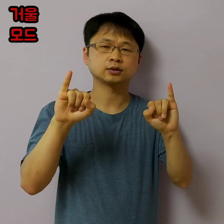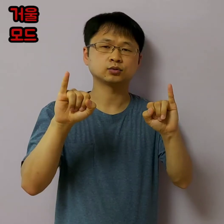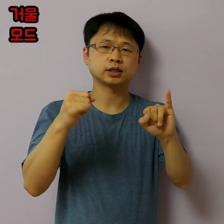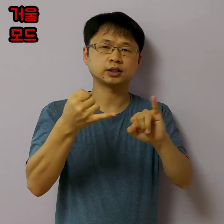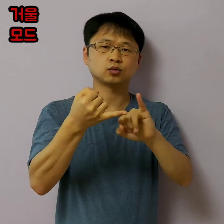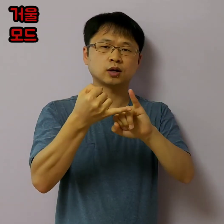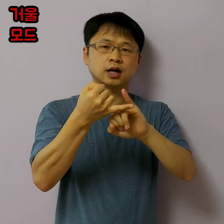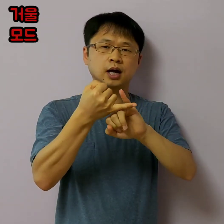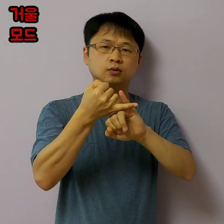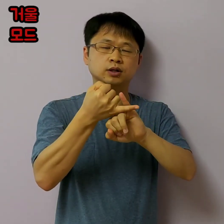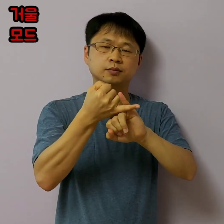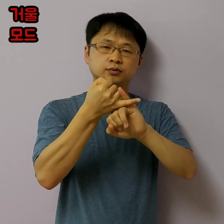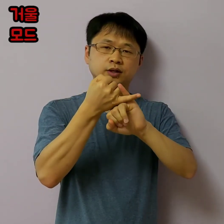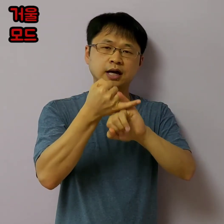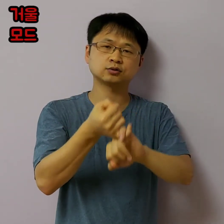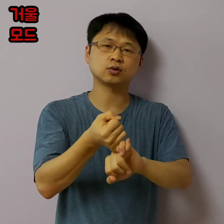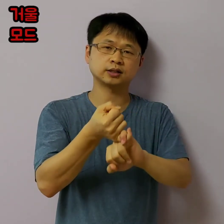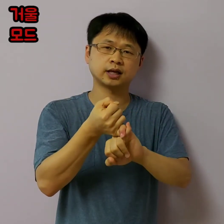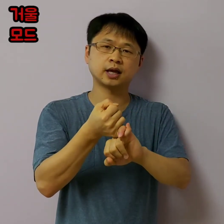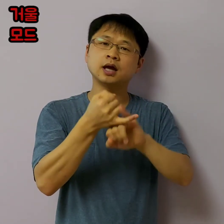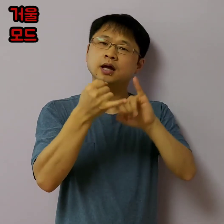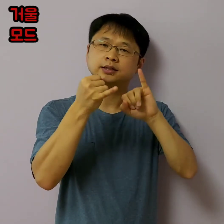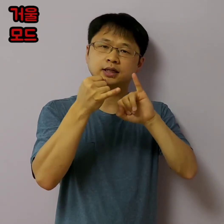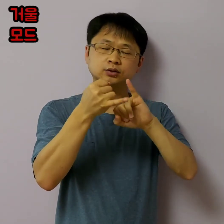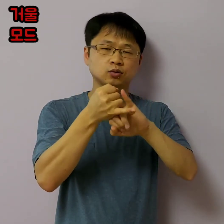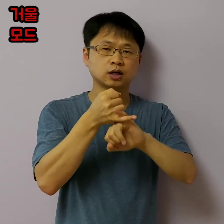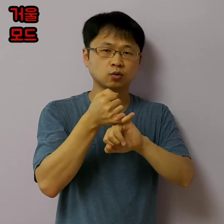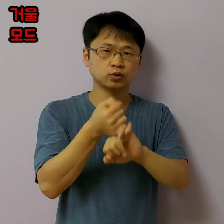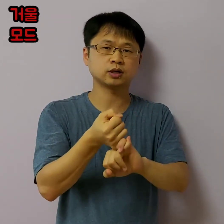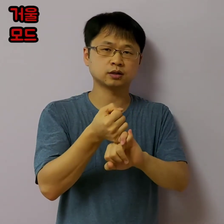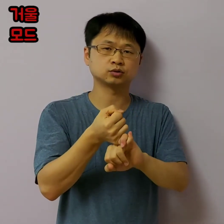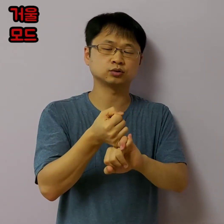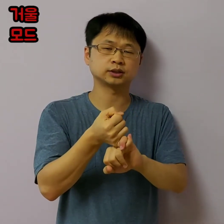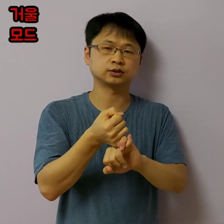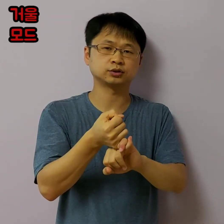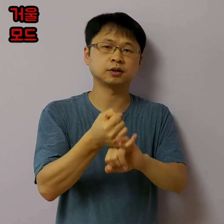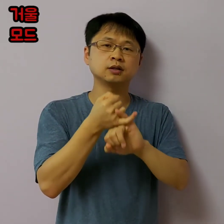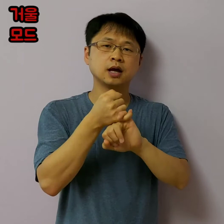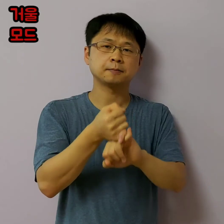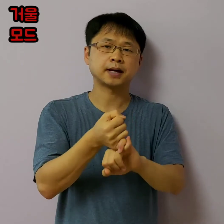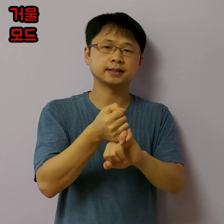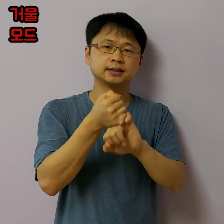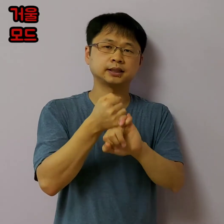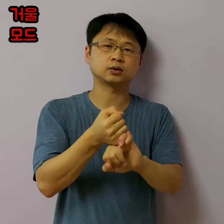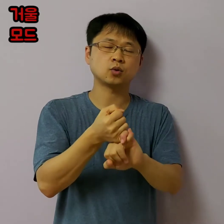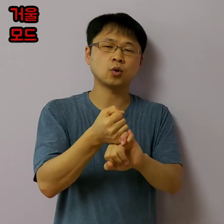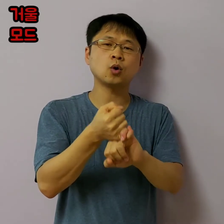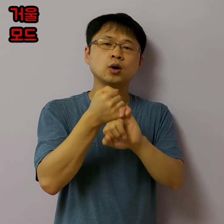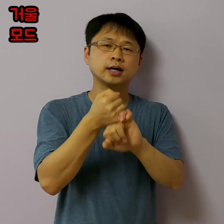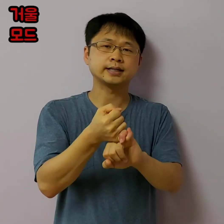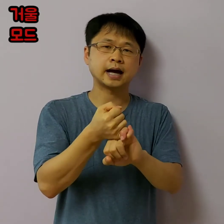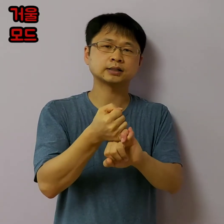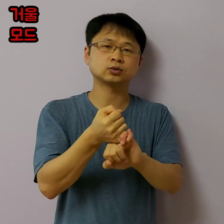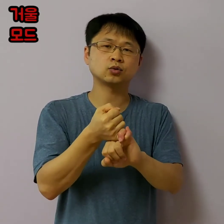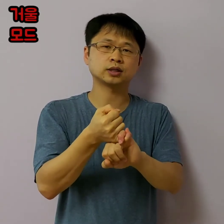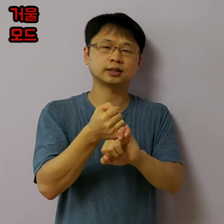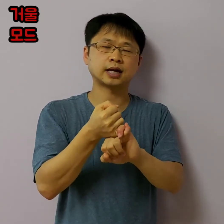양손 새끼손가락, 우리가 평소에 약속할 때 새끼손가락 고리 걸어주듯이 해주시면 반드시, 꼭, 약속이란